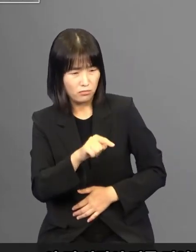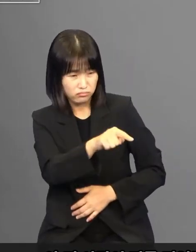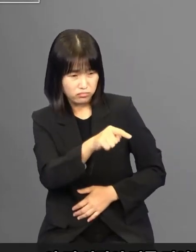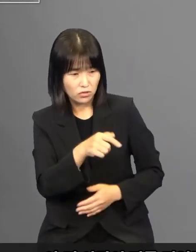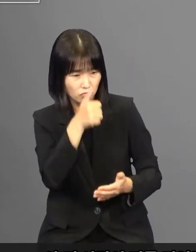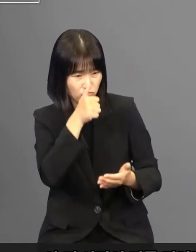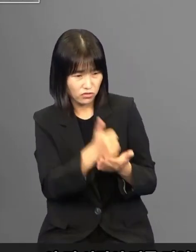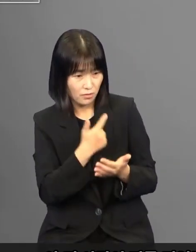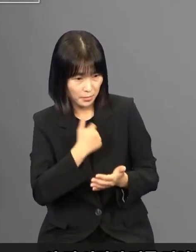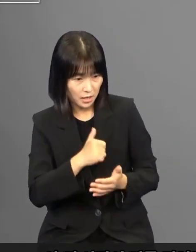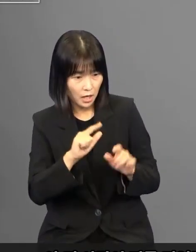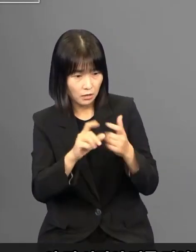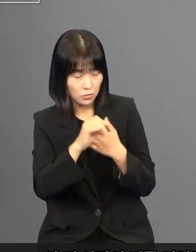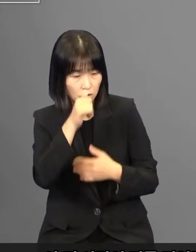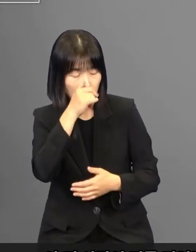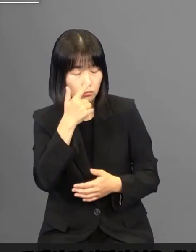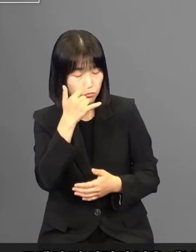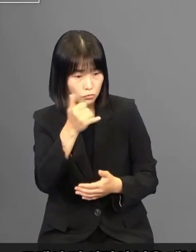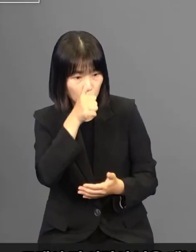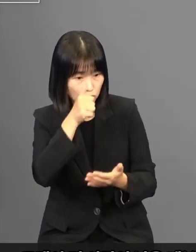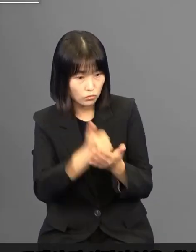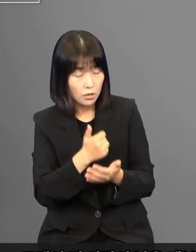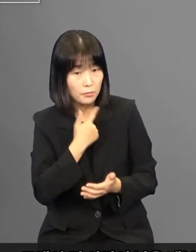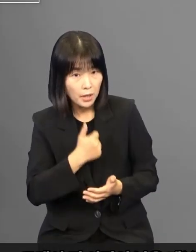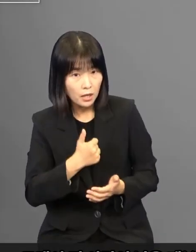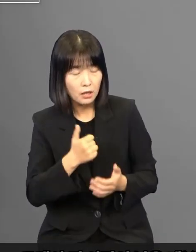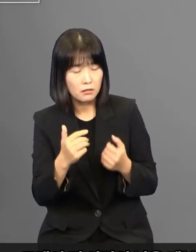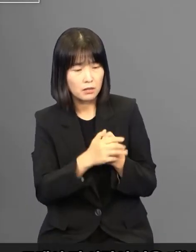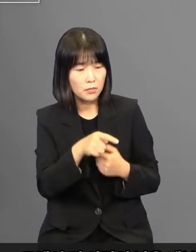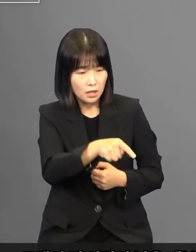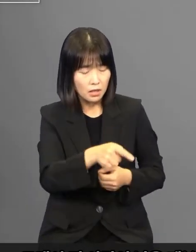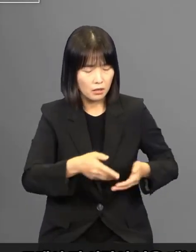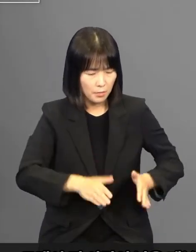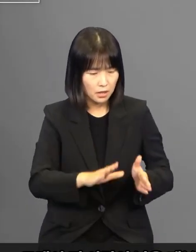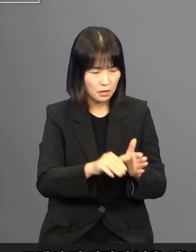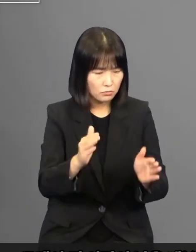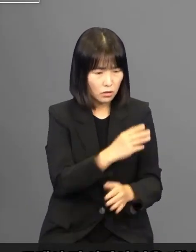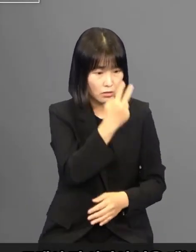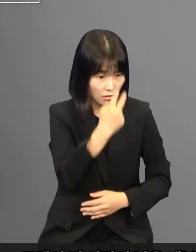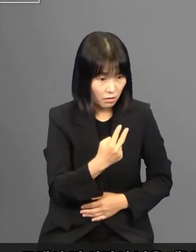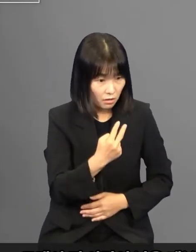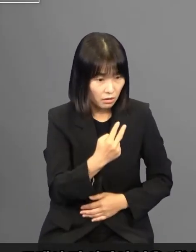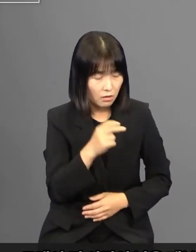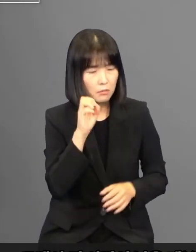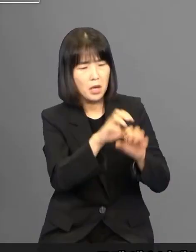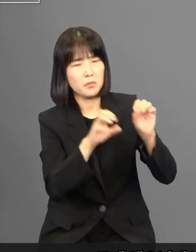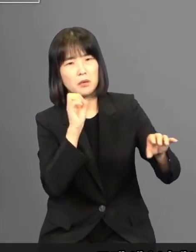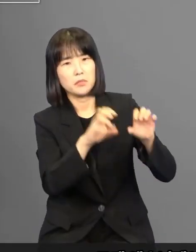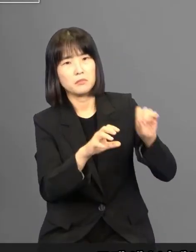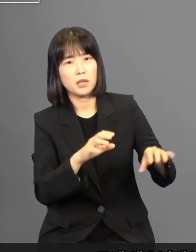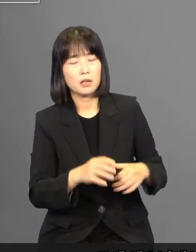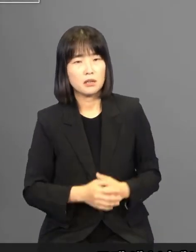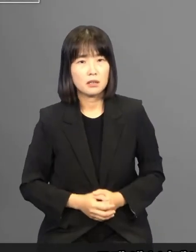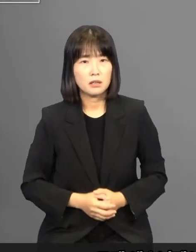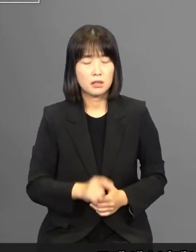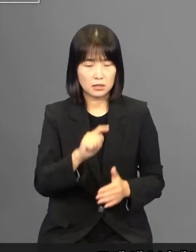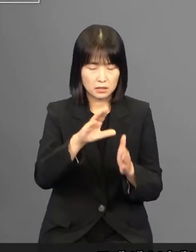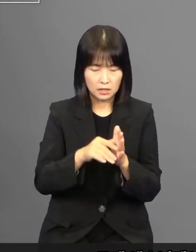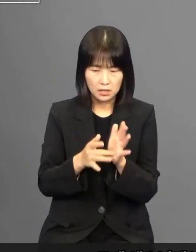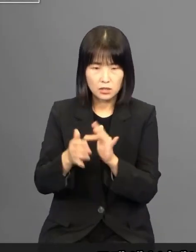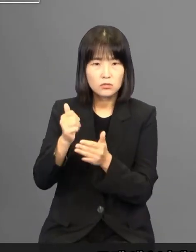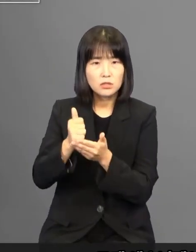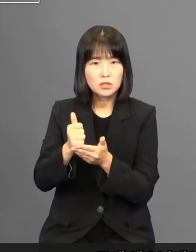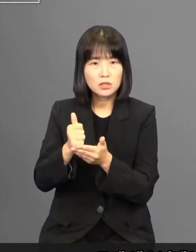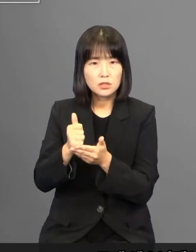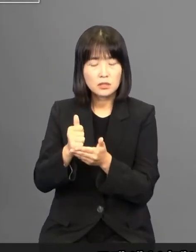죄를 지었구나, 아니면 부모가 죄를 지었구나, 그래서 저 사람이 날 때부터 보지 못했구나, 이렇게 얘기를 해요. 그때 예수님께서